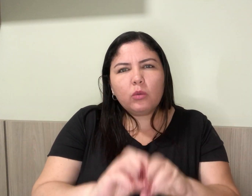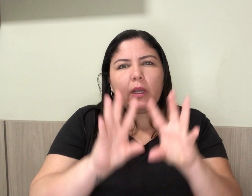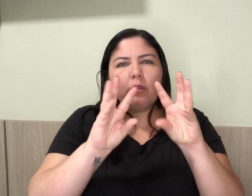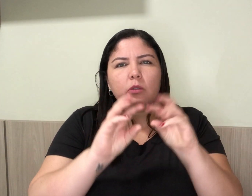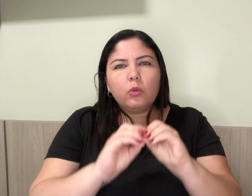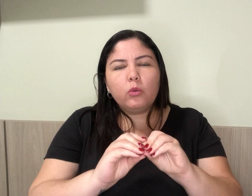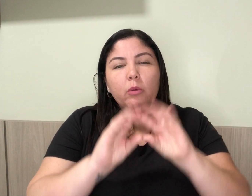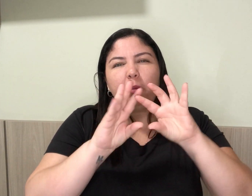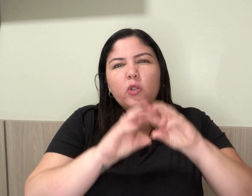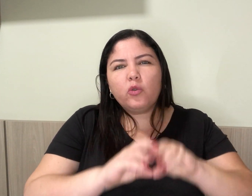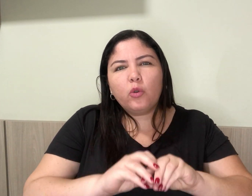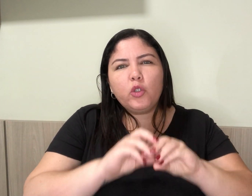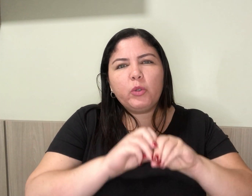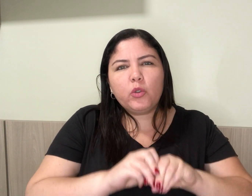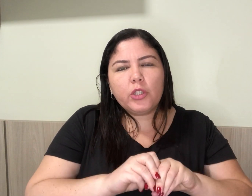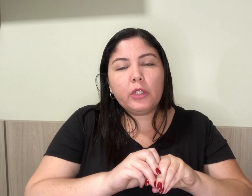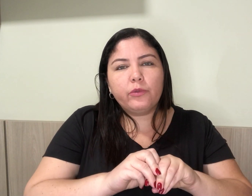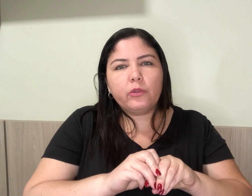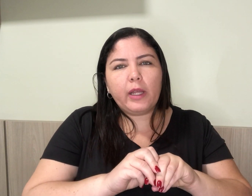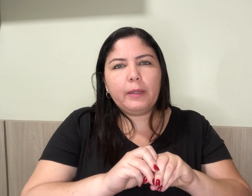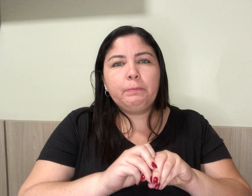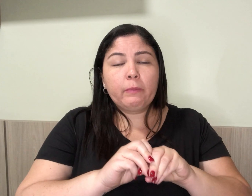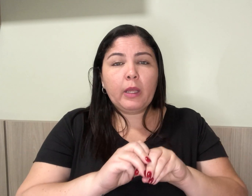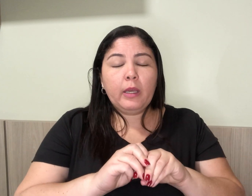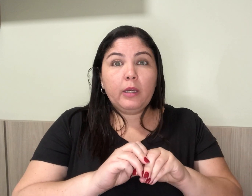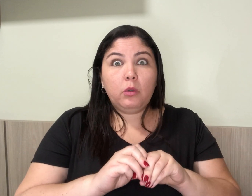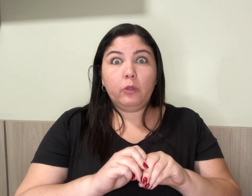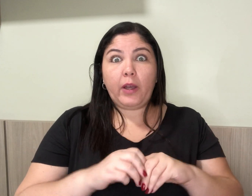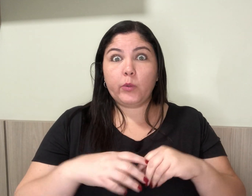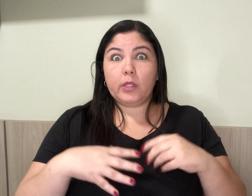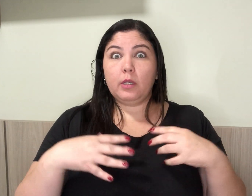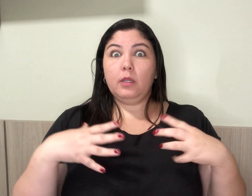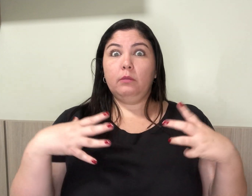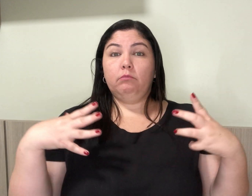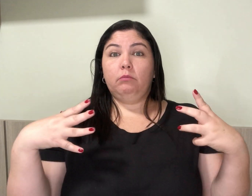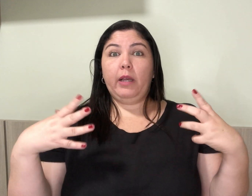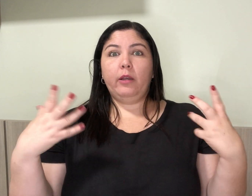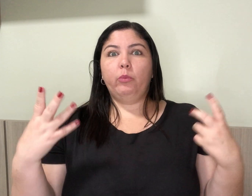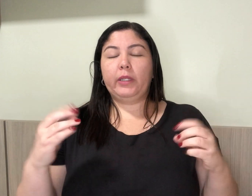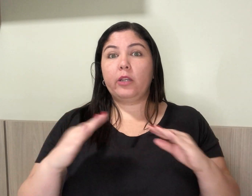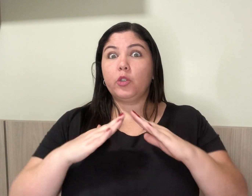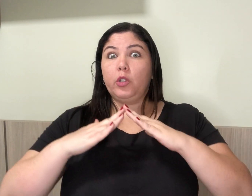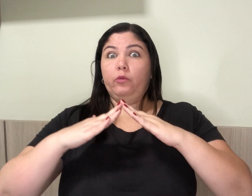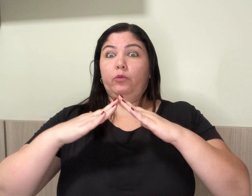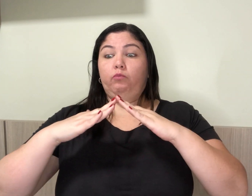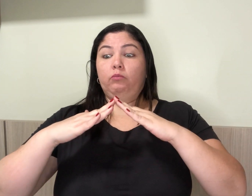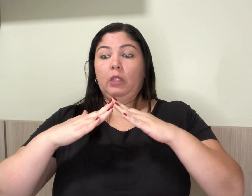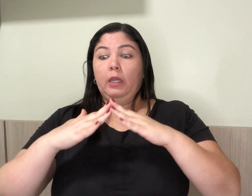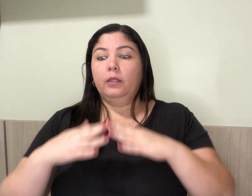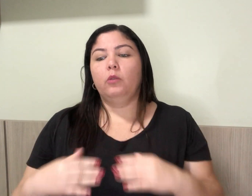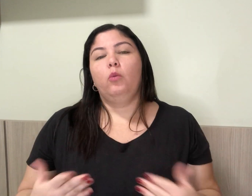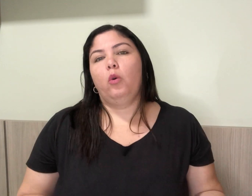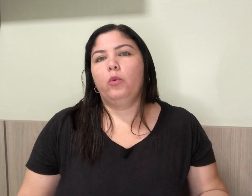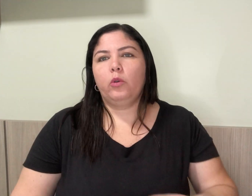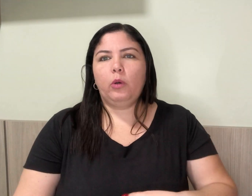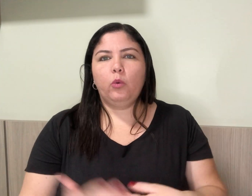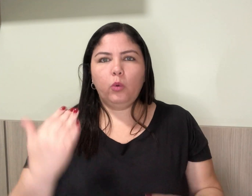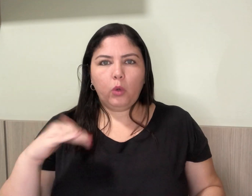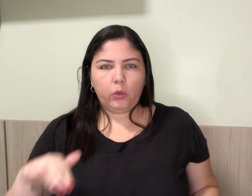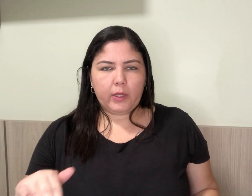né? Normalmente o diminutivo, né? E quando eu faço assim, né, é aumentativo. Então, como o outro